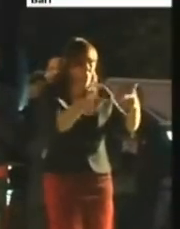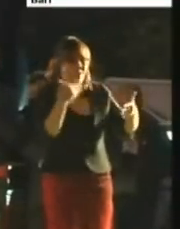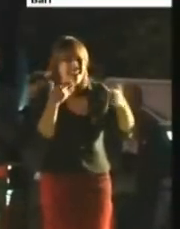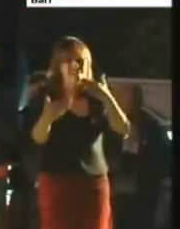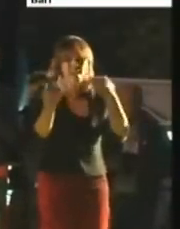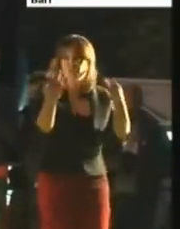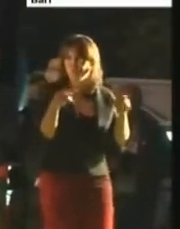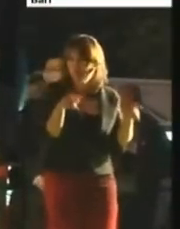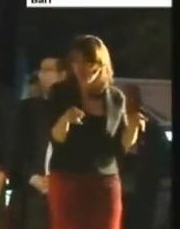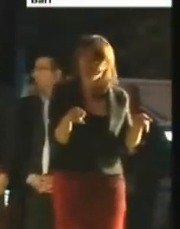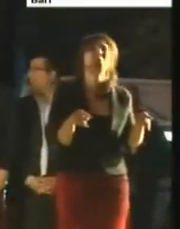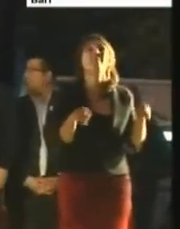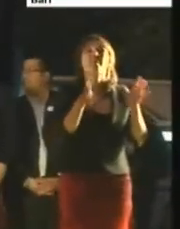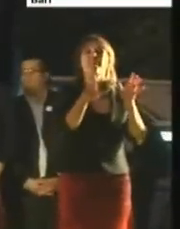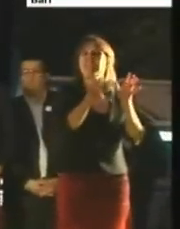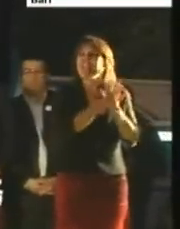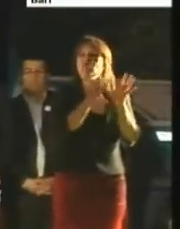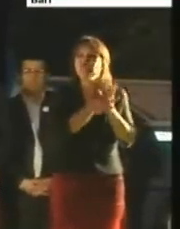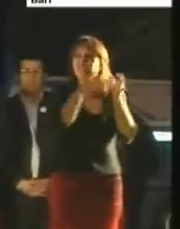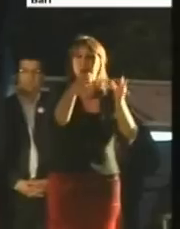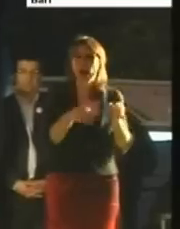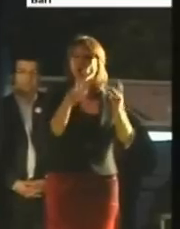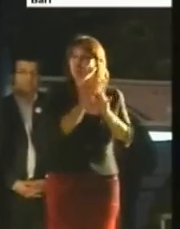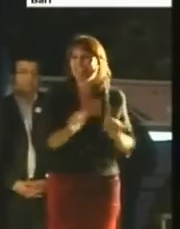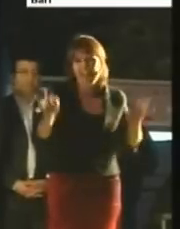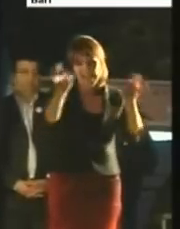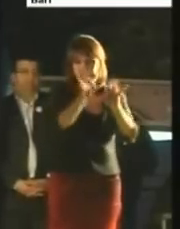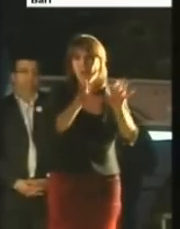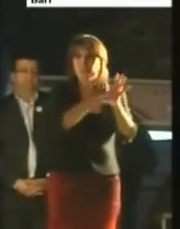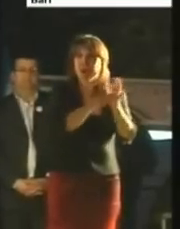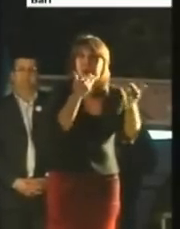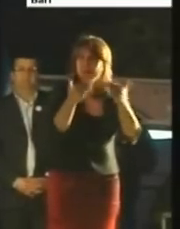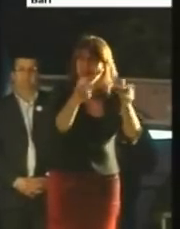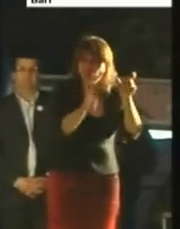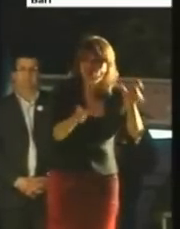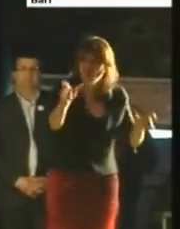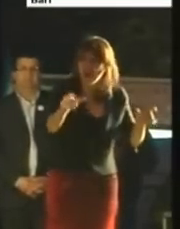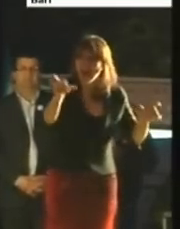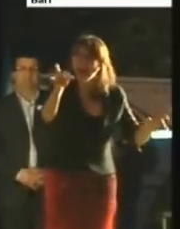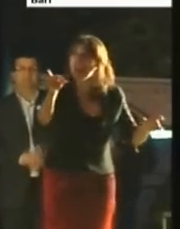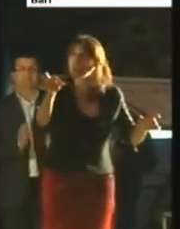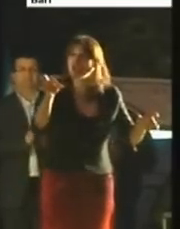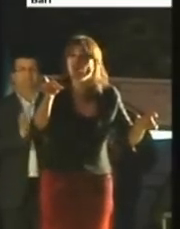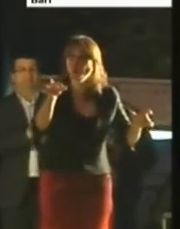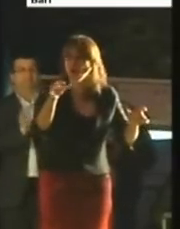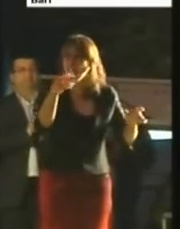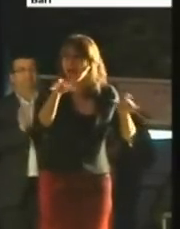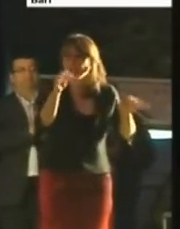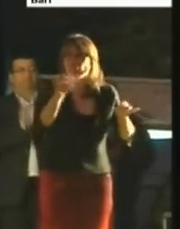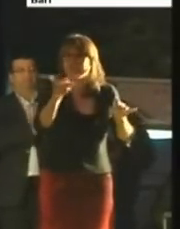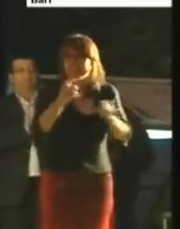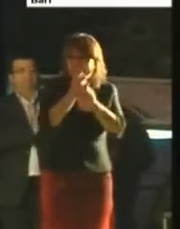Parlamento che non ha legittimazione a fare nulla, perché non è stato eletto da nulla, l'ha detto la Corte